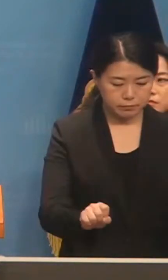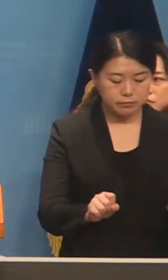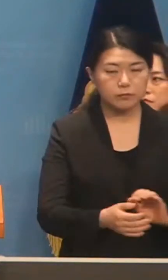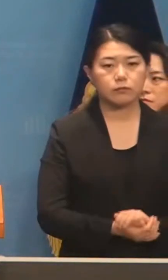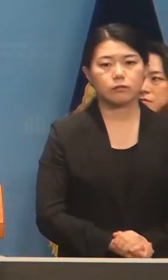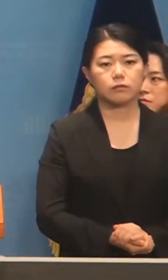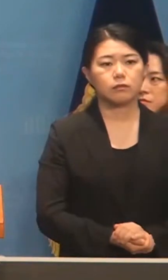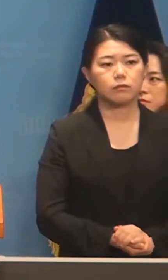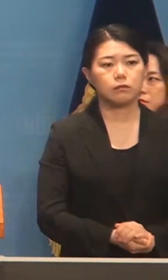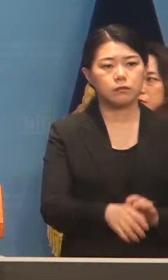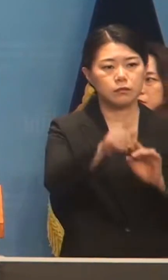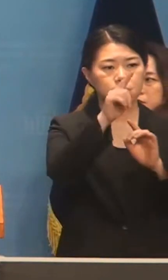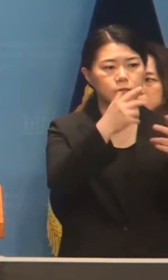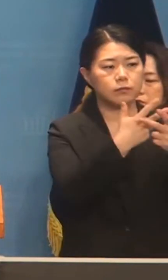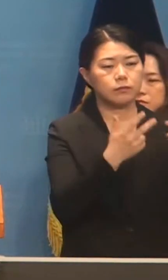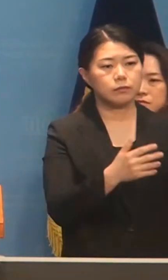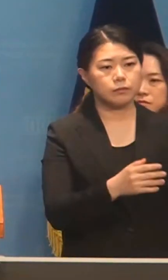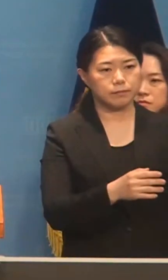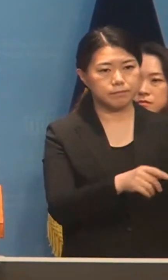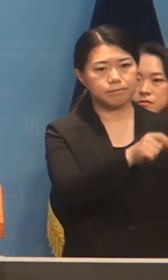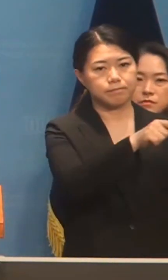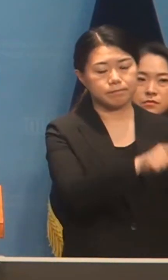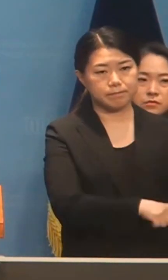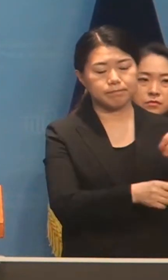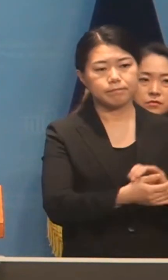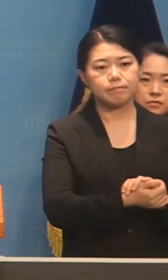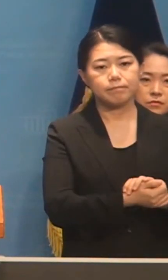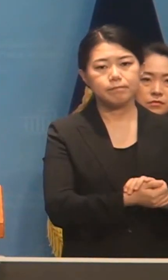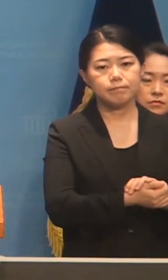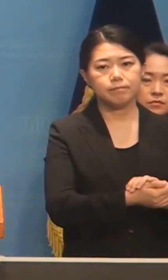안녕하십니까. 이재명 후보 직속